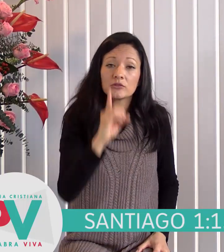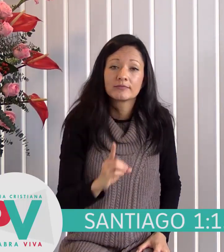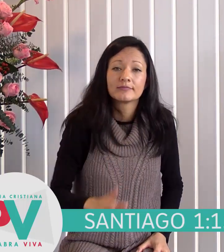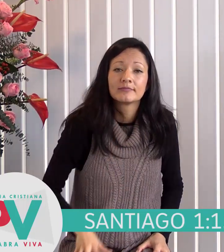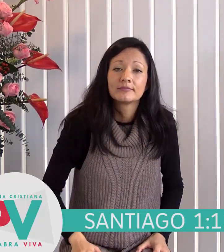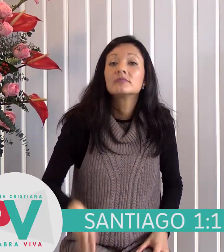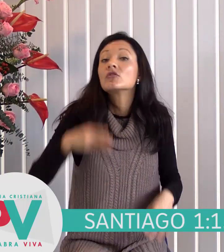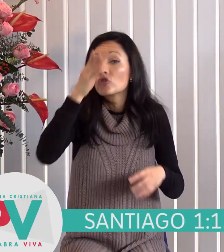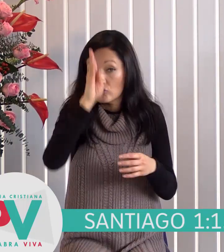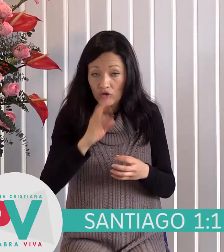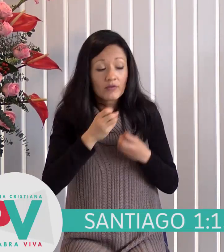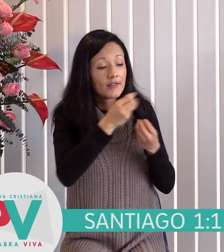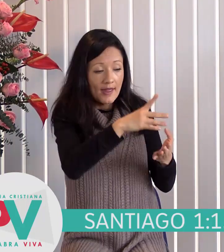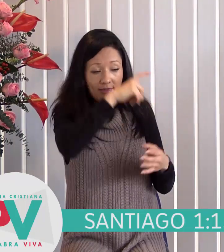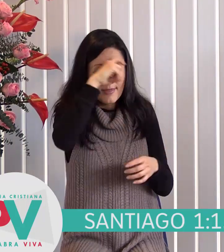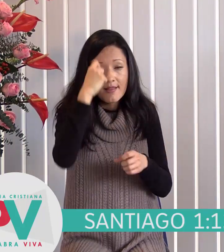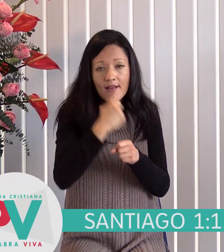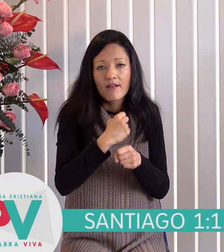Dios le dio el trabajo.